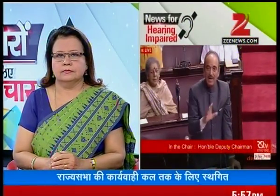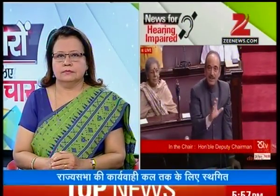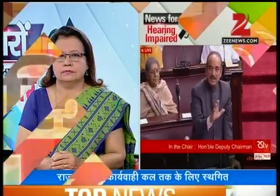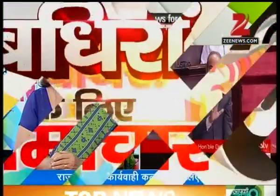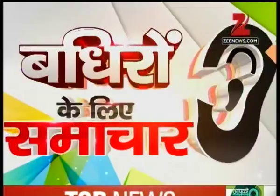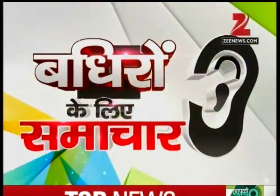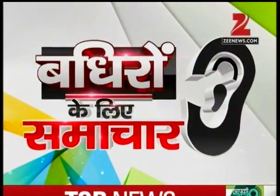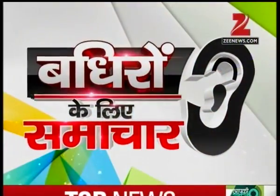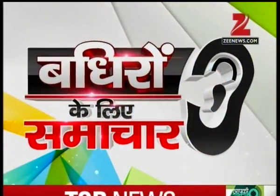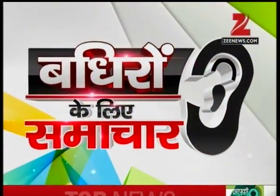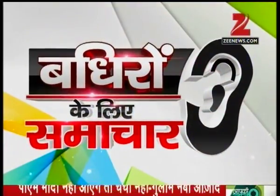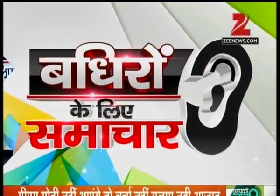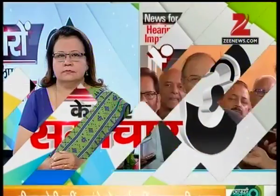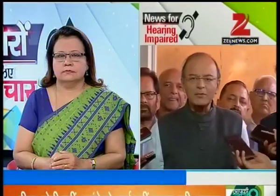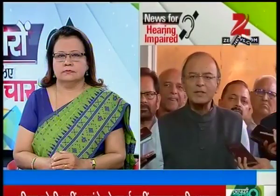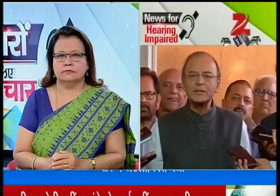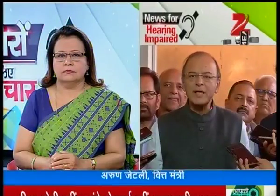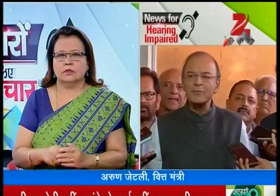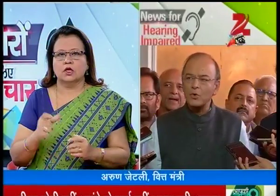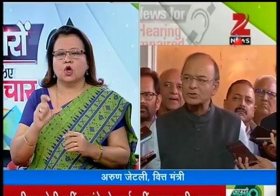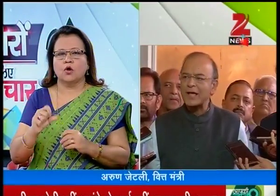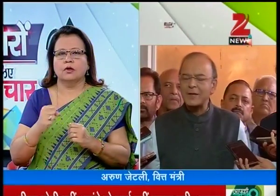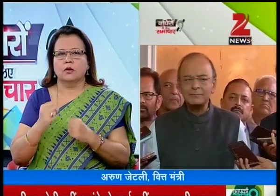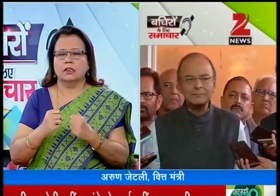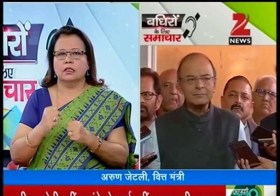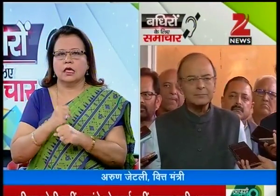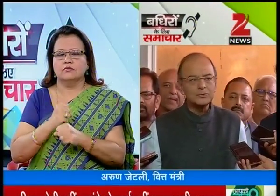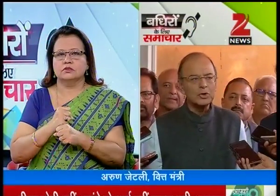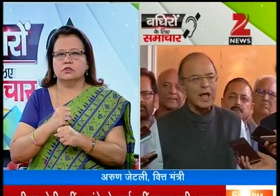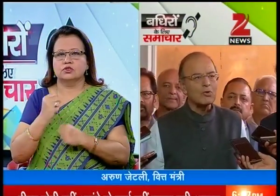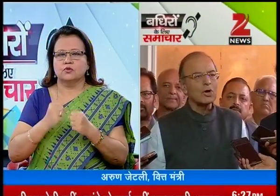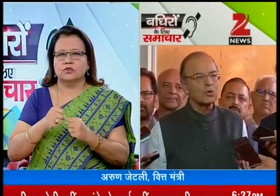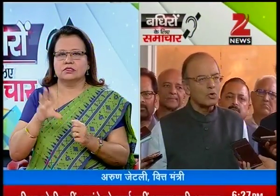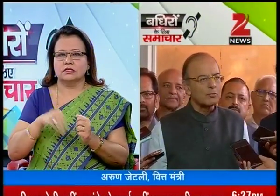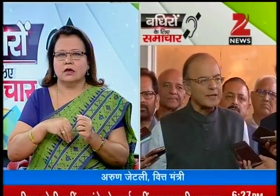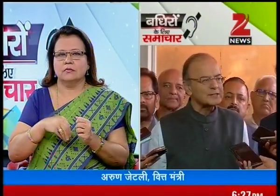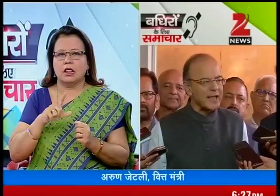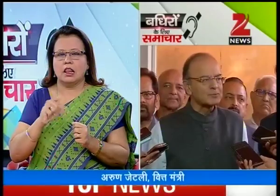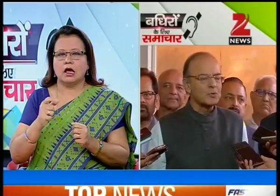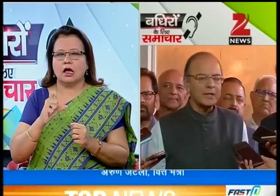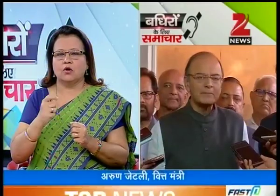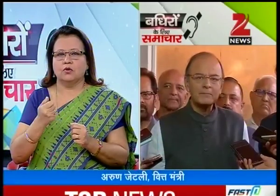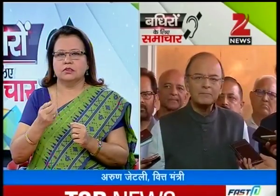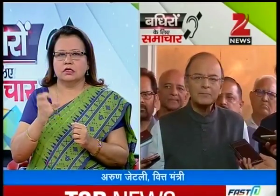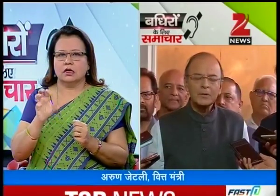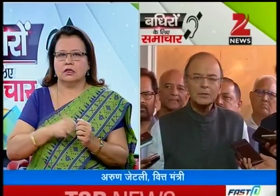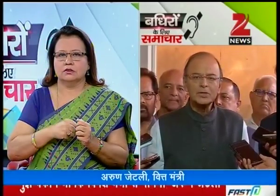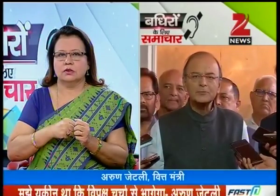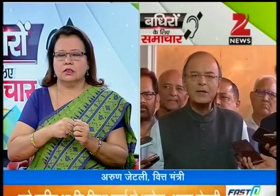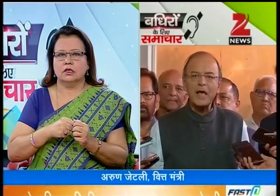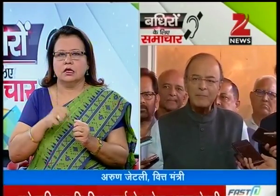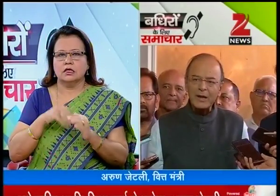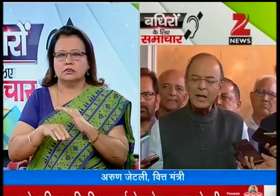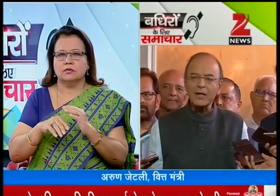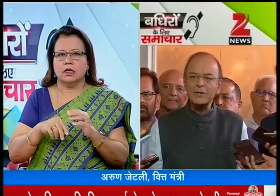रहा लेकर कॉमनवेल्थ गेम कोल स्कैम जो लाखों करोड़ों रुपए के स्कम हुए